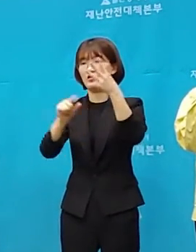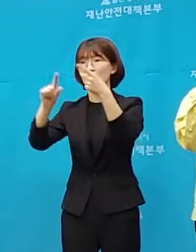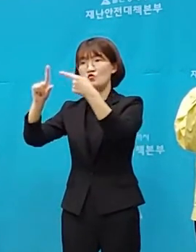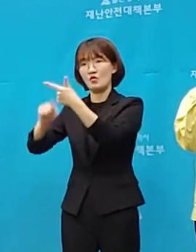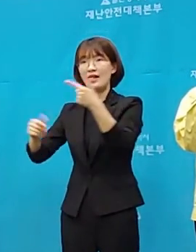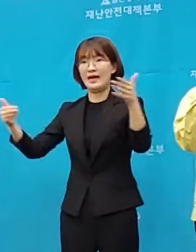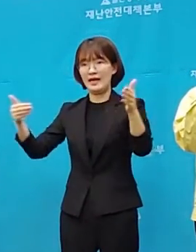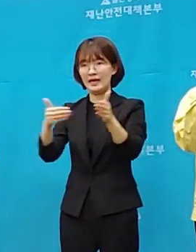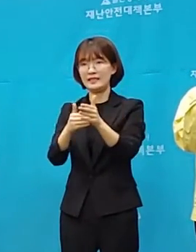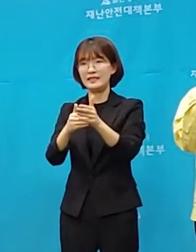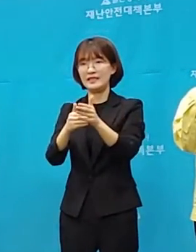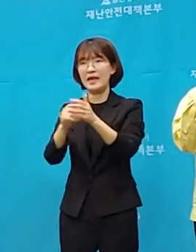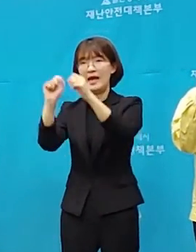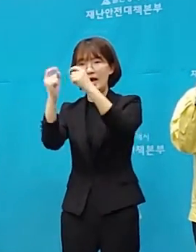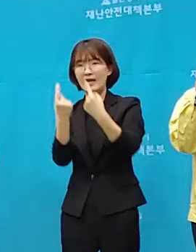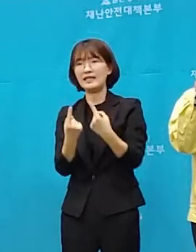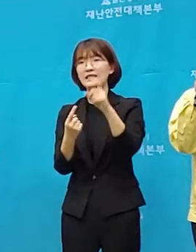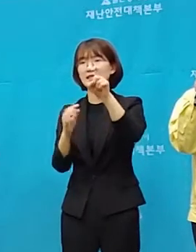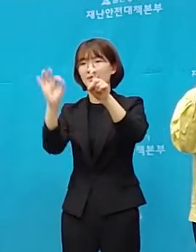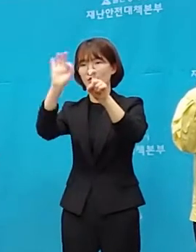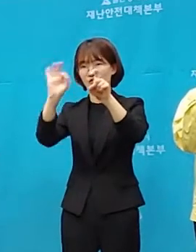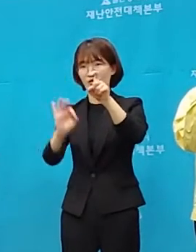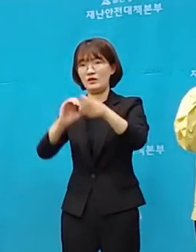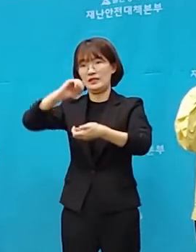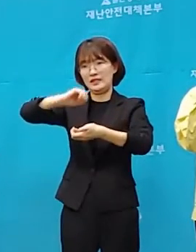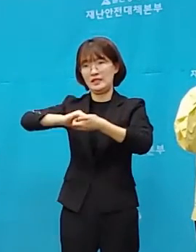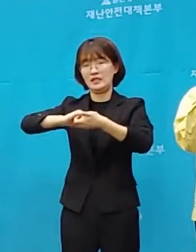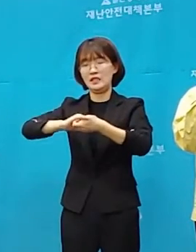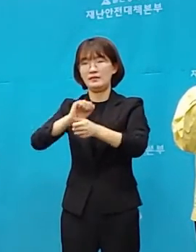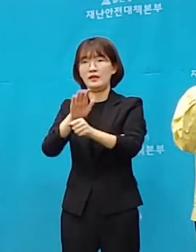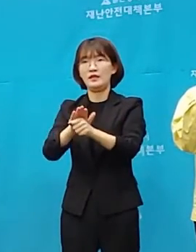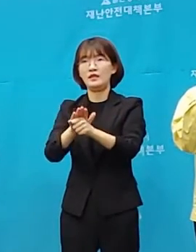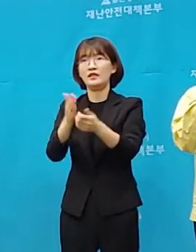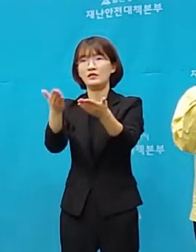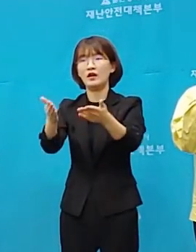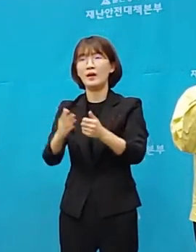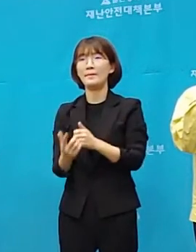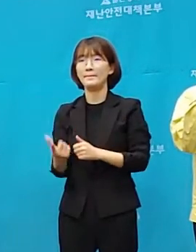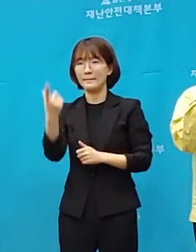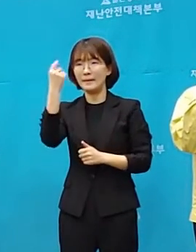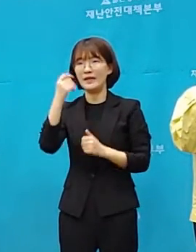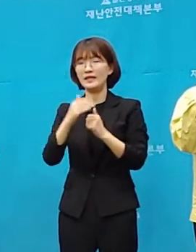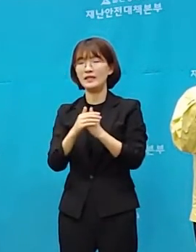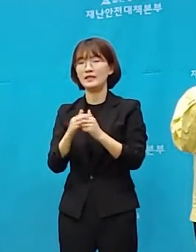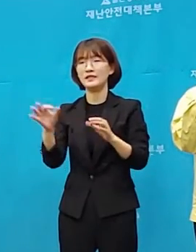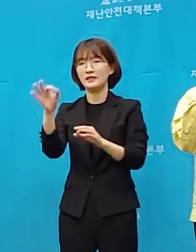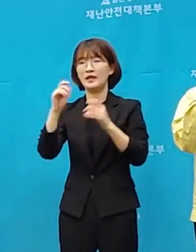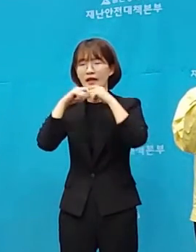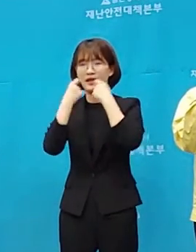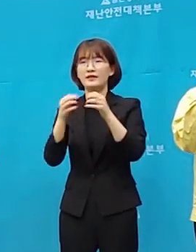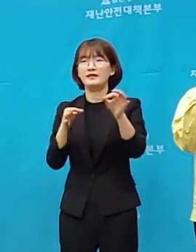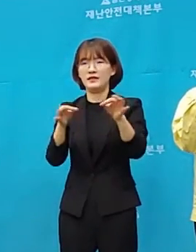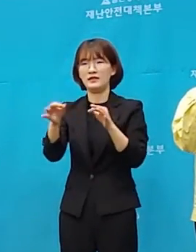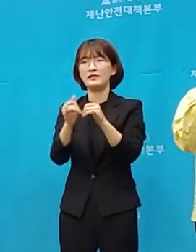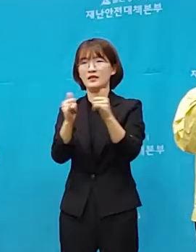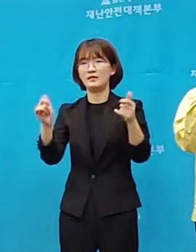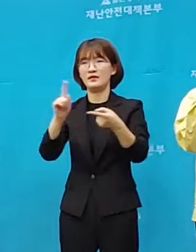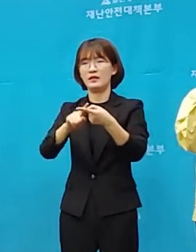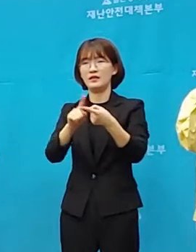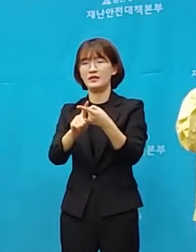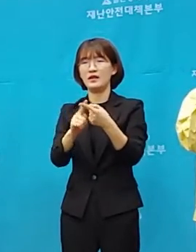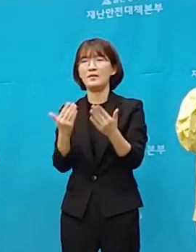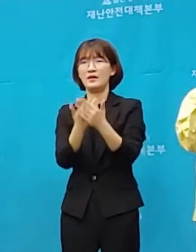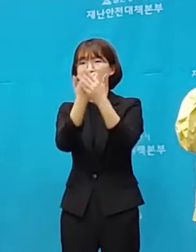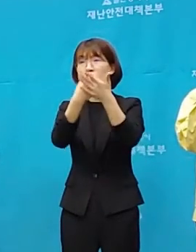한해서 저희가 할인율을 10% 이제 한정을 해서 조기에 좀 그 소상공인들 경기 활성화에 이제 노력하기 위해서